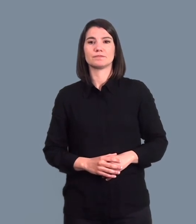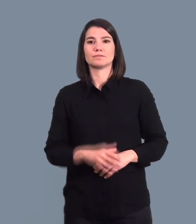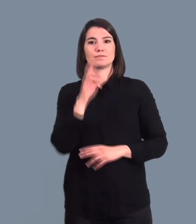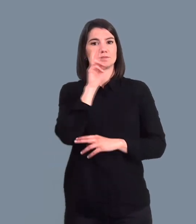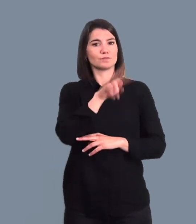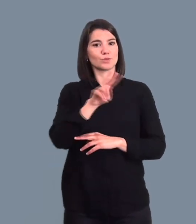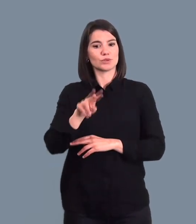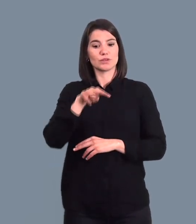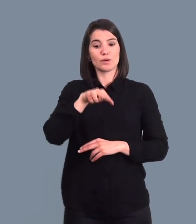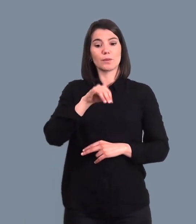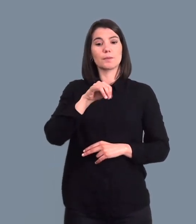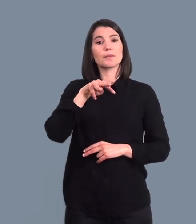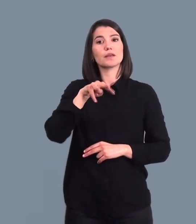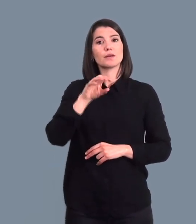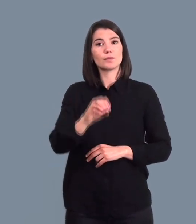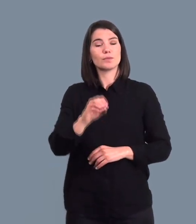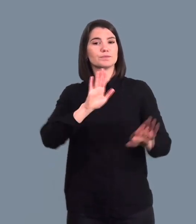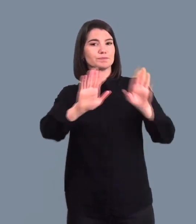Museu da Imagem e Movimento.